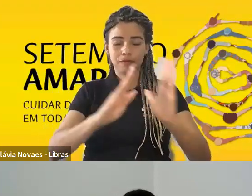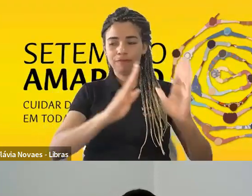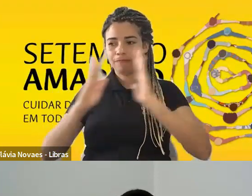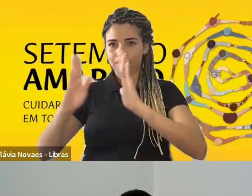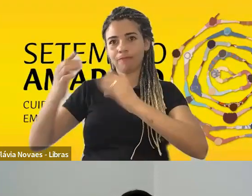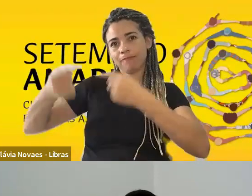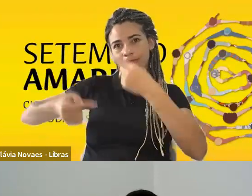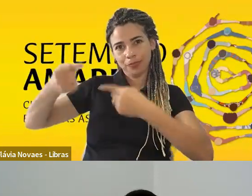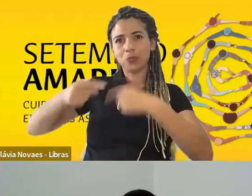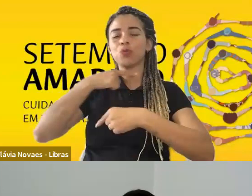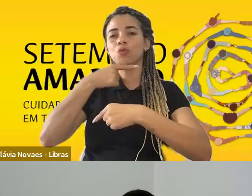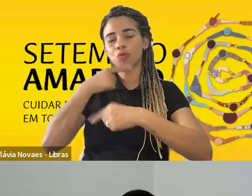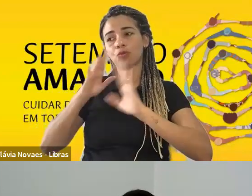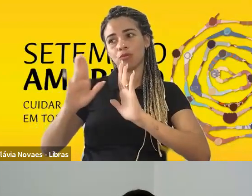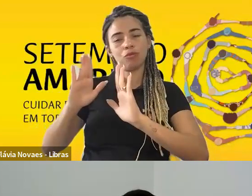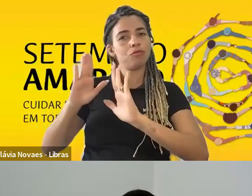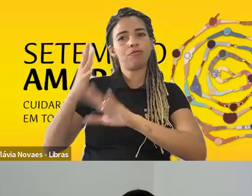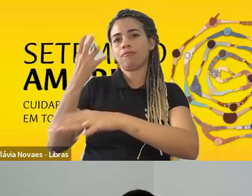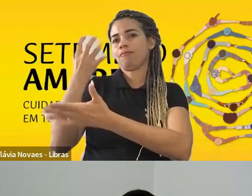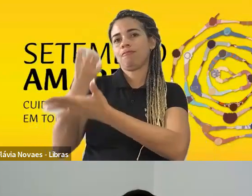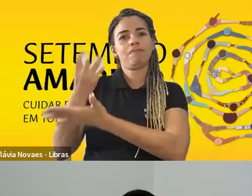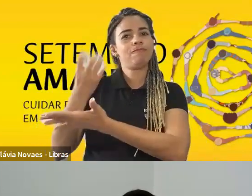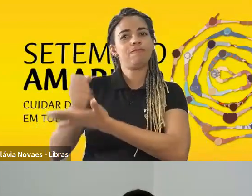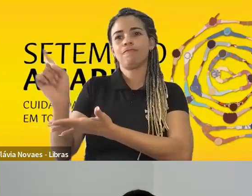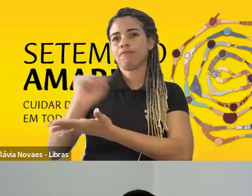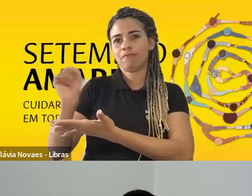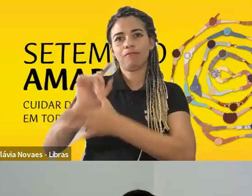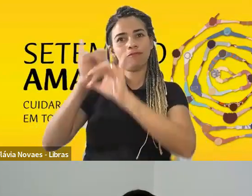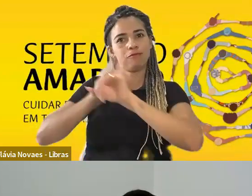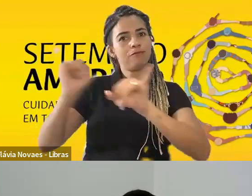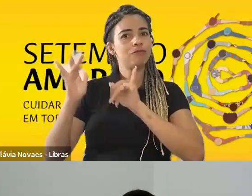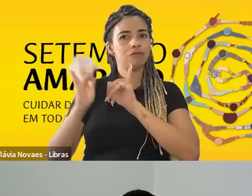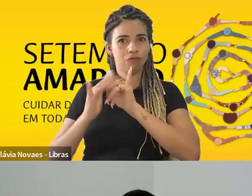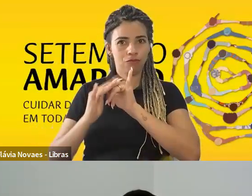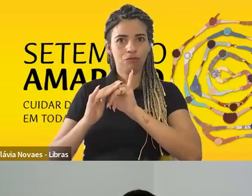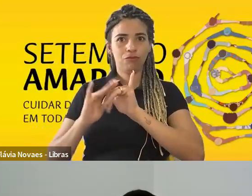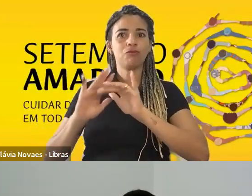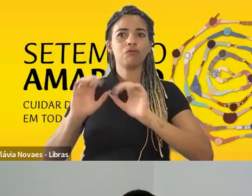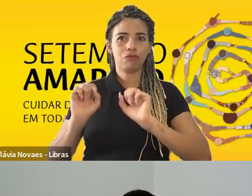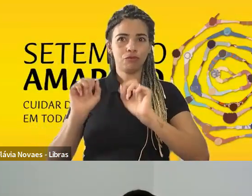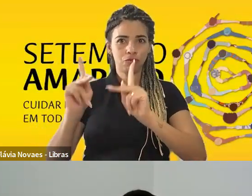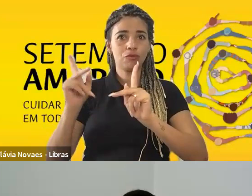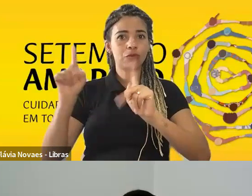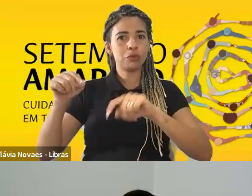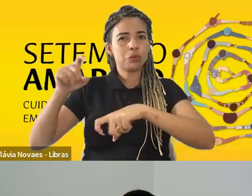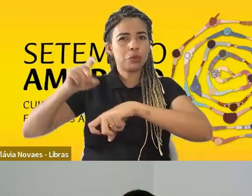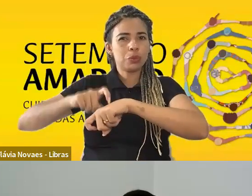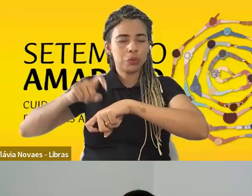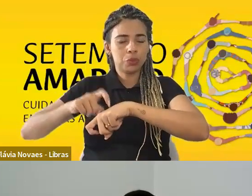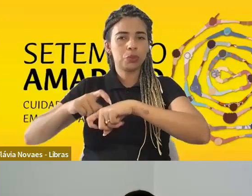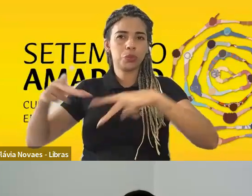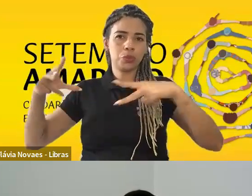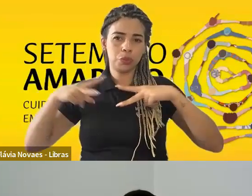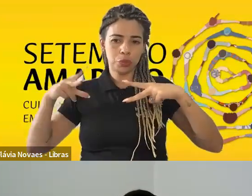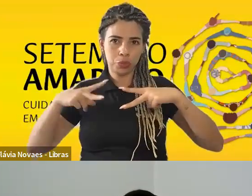debate, as dúvidas, essa fase não ficará gravada e nós teremos, então, um momento de encerrar a gravação logo